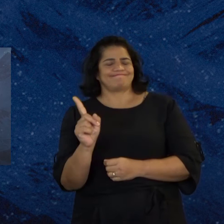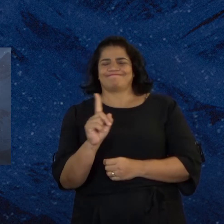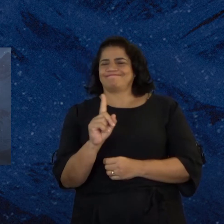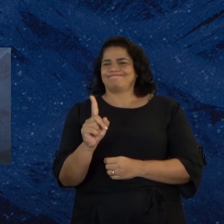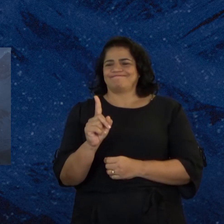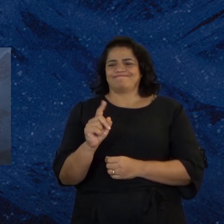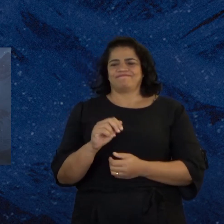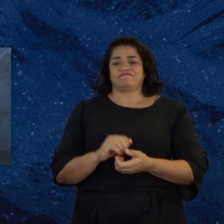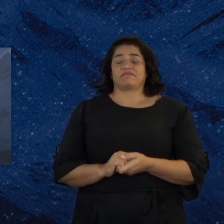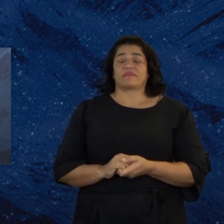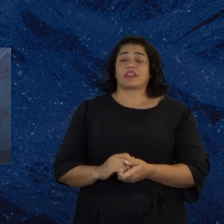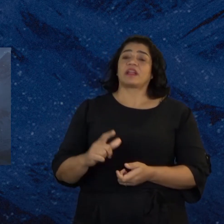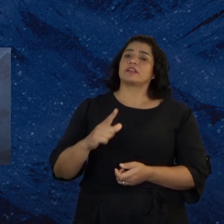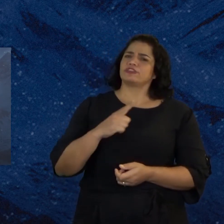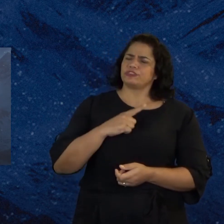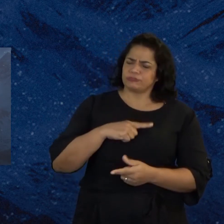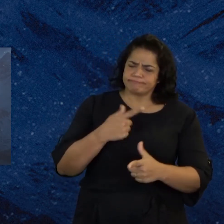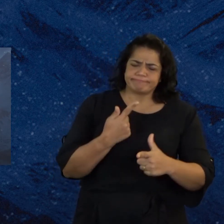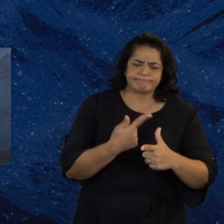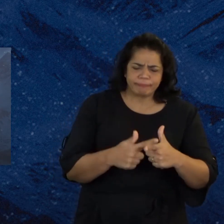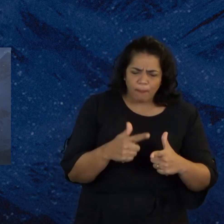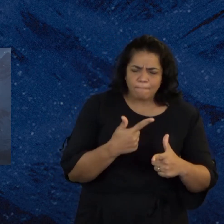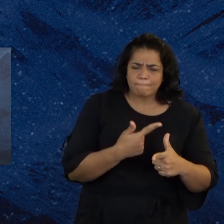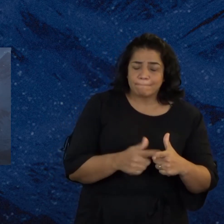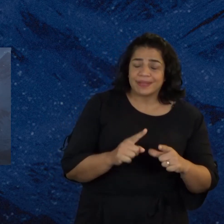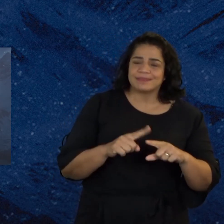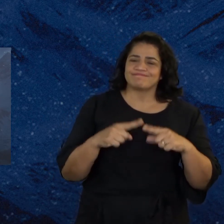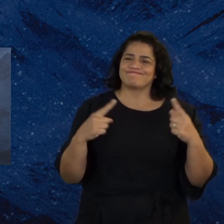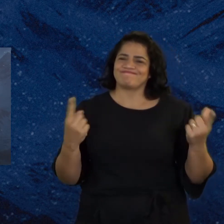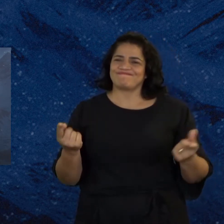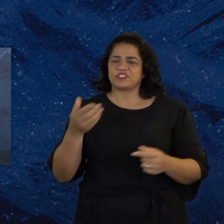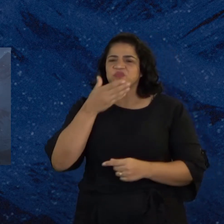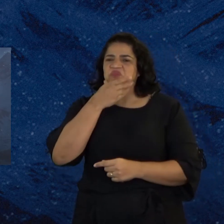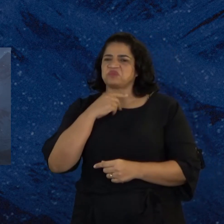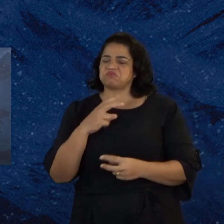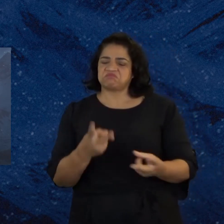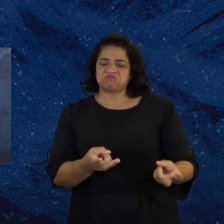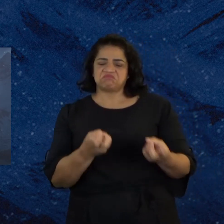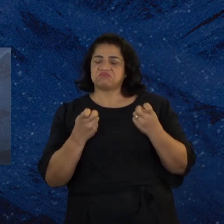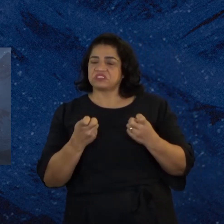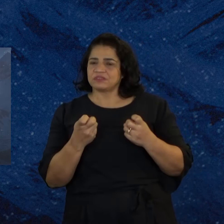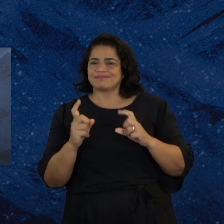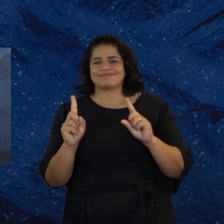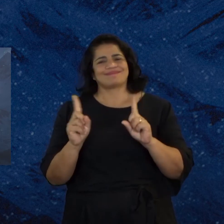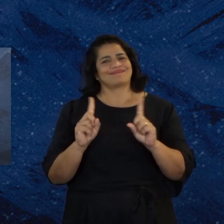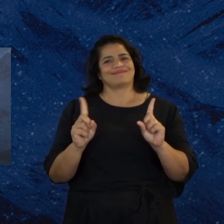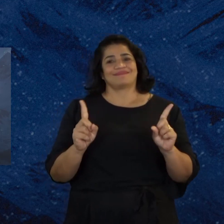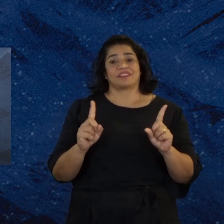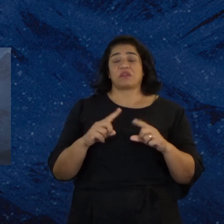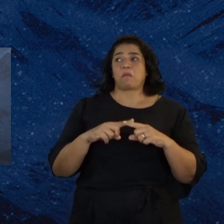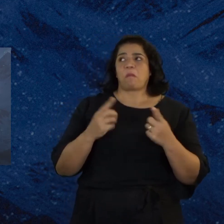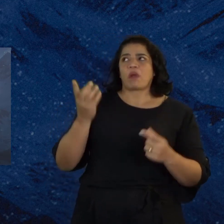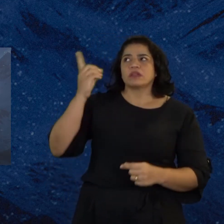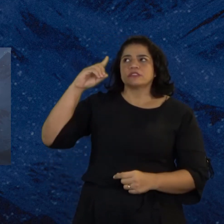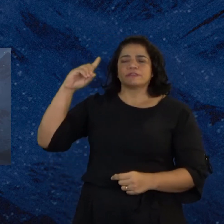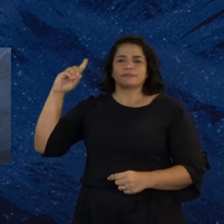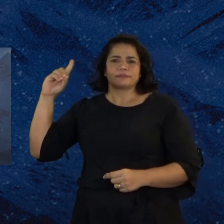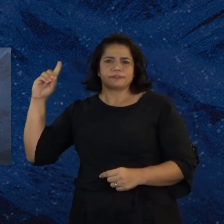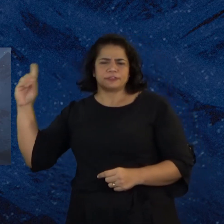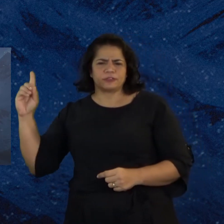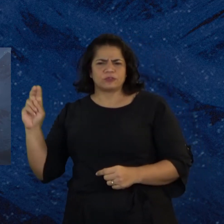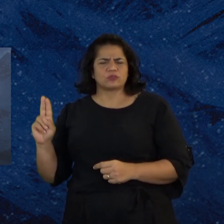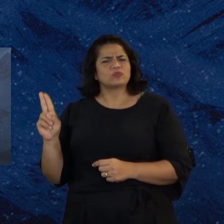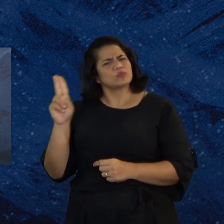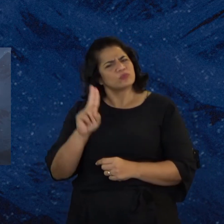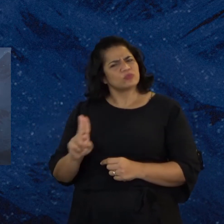Já tinha problema, só que o homem não via. Aí Deus, ó, usou essa situação para nos despertar.